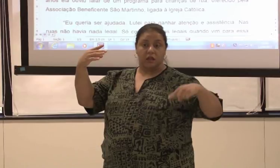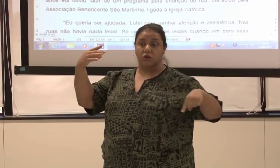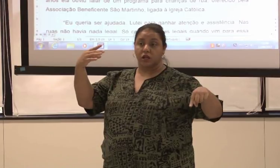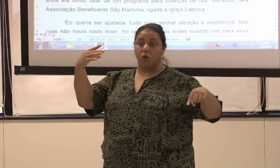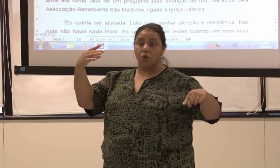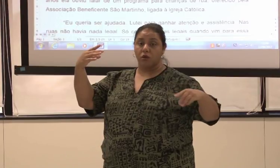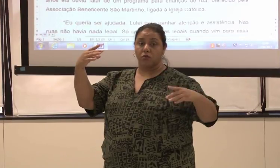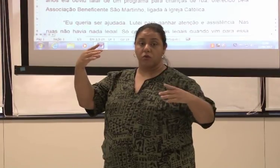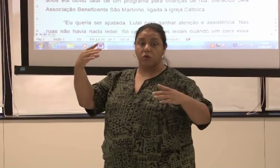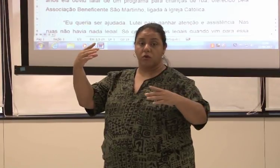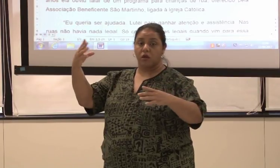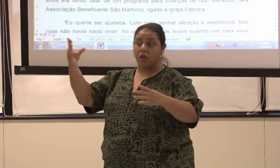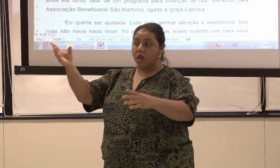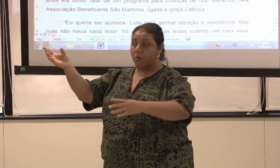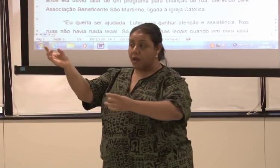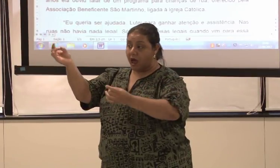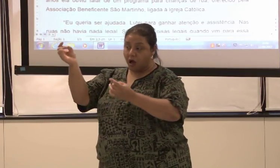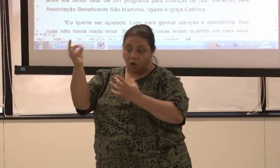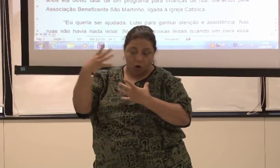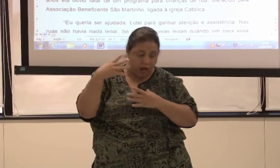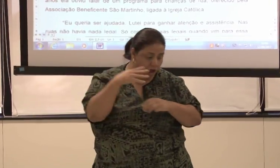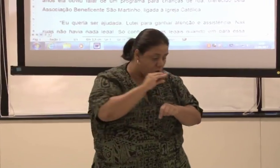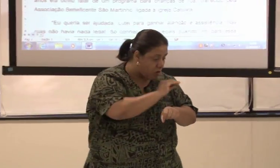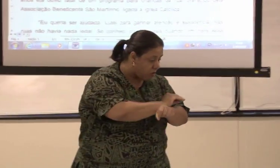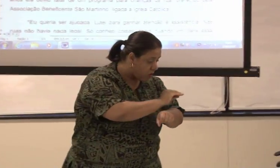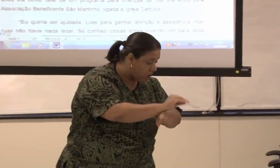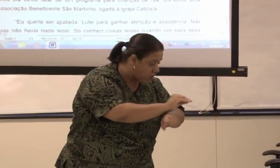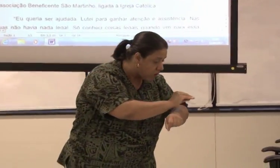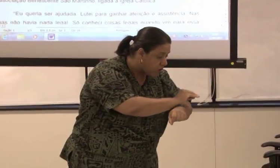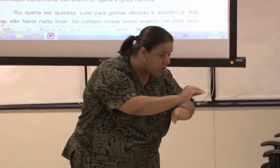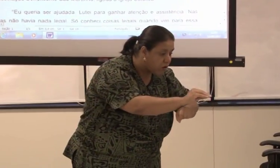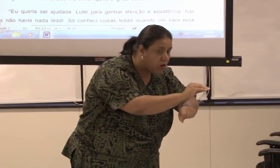onde é que eu cuido? Me largou e eu...